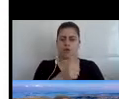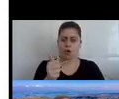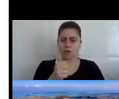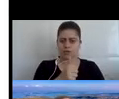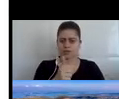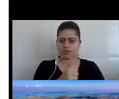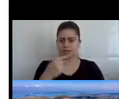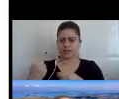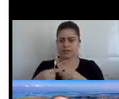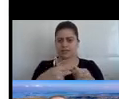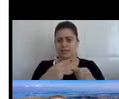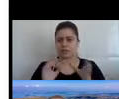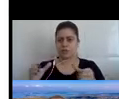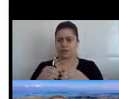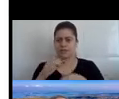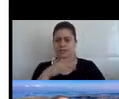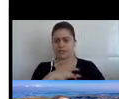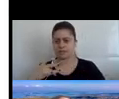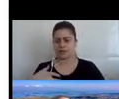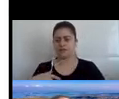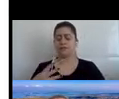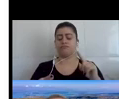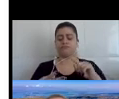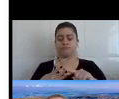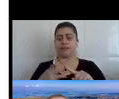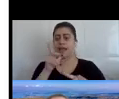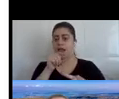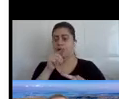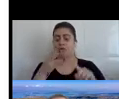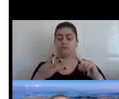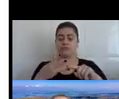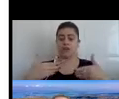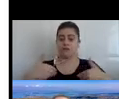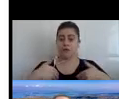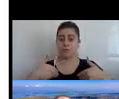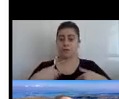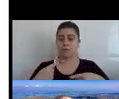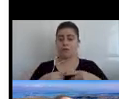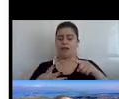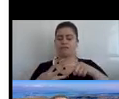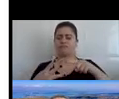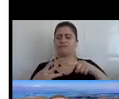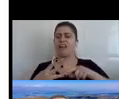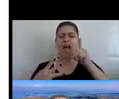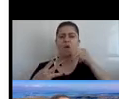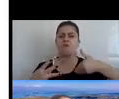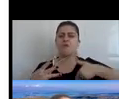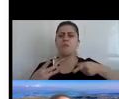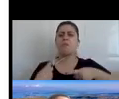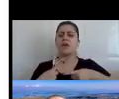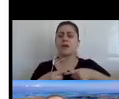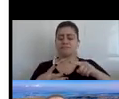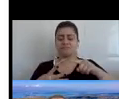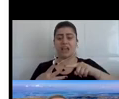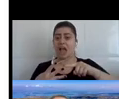cidades e comunidades saudáveis, a questão da água e a questão da fome. Por que água e fome, principalmente? Porque sem água a gente não produz